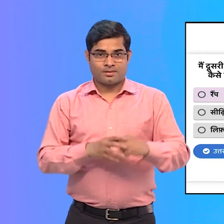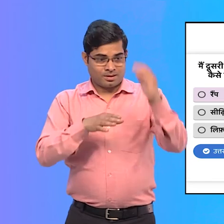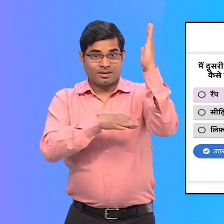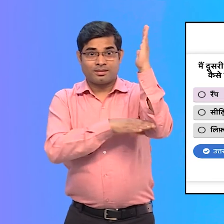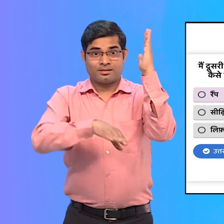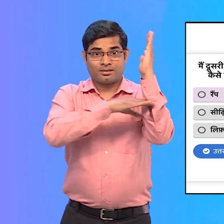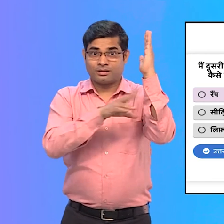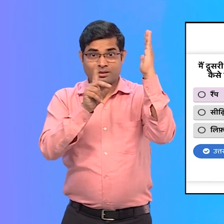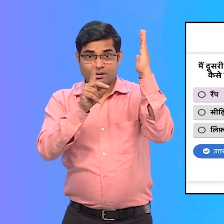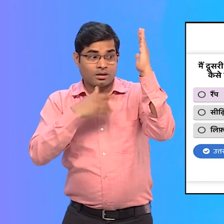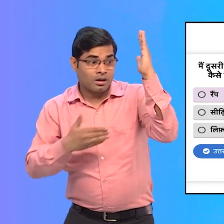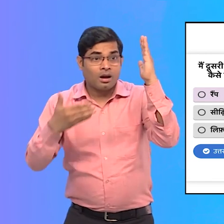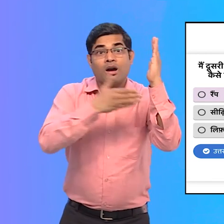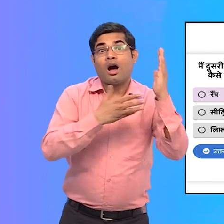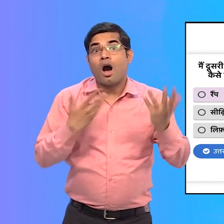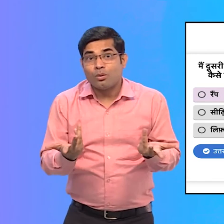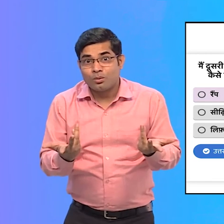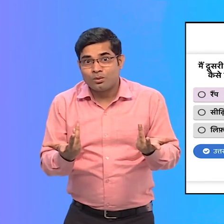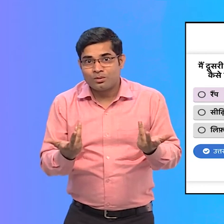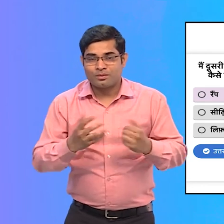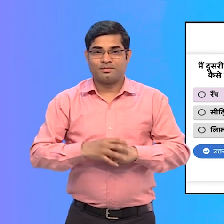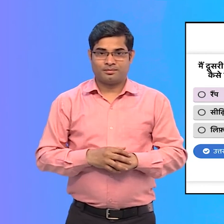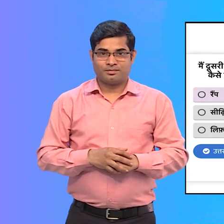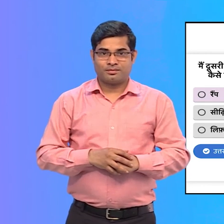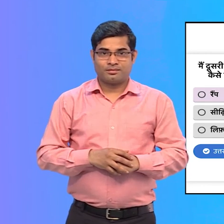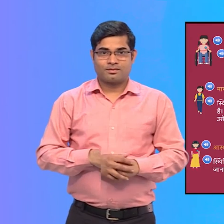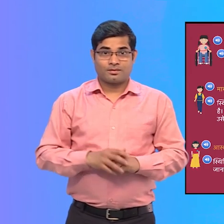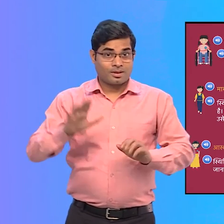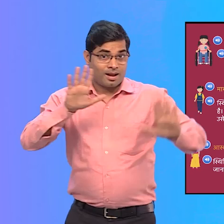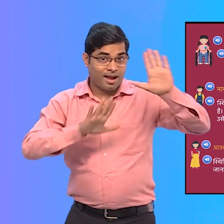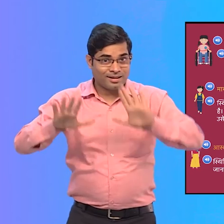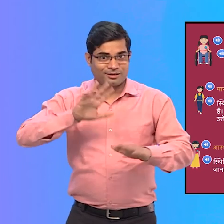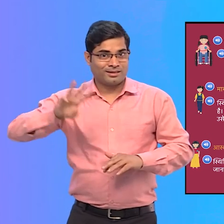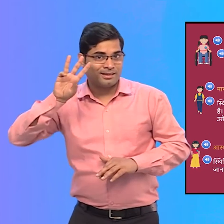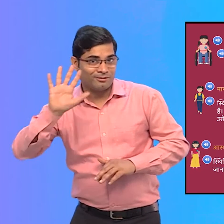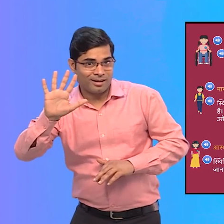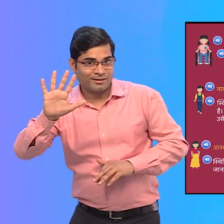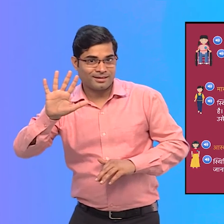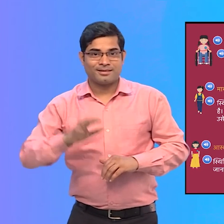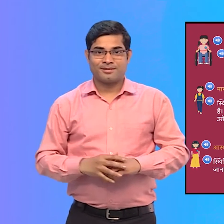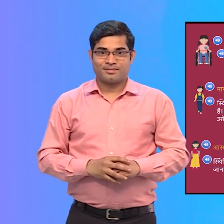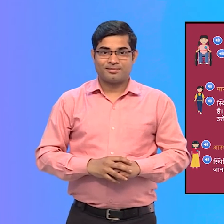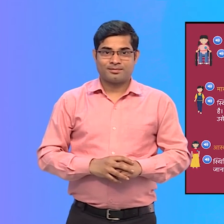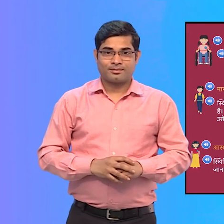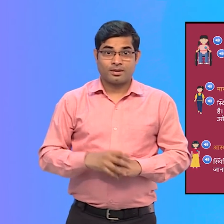कि मैं दूसरी मंजिल पर कैसे पहुंचूंगी चरित्र 5 कि